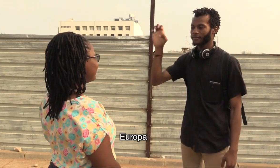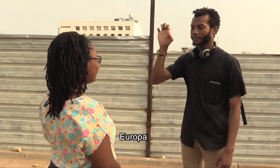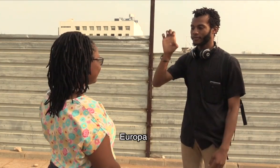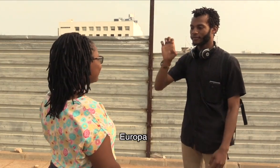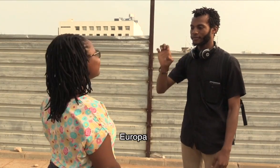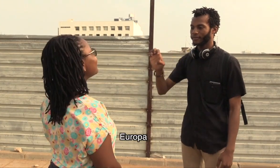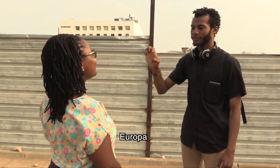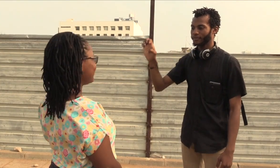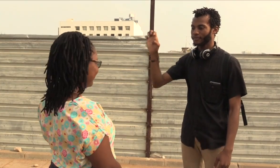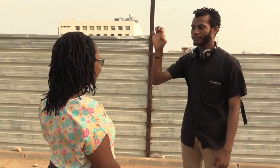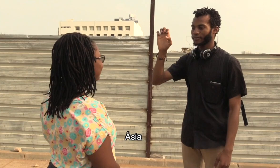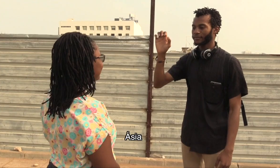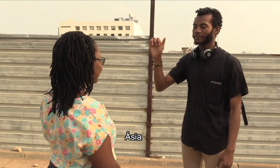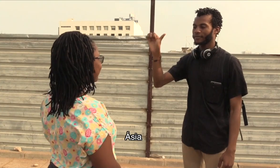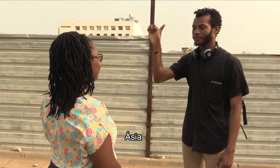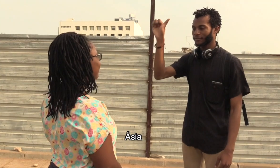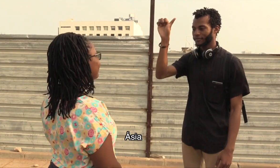Europa, Ásia,